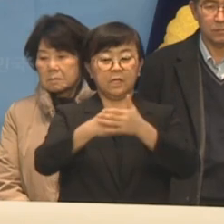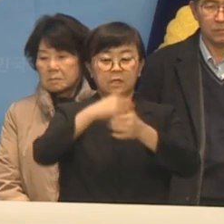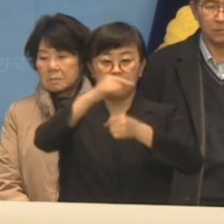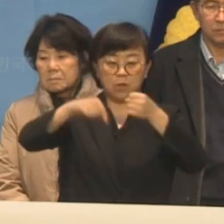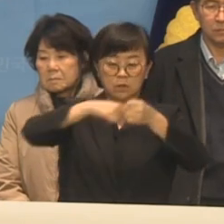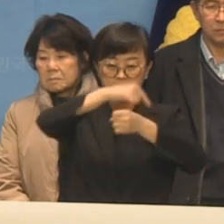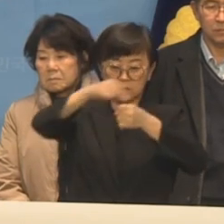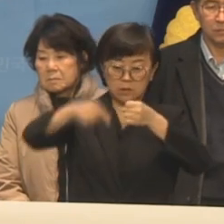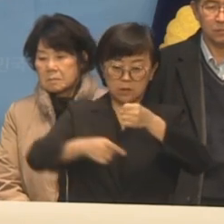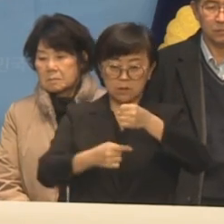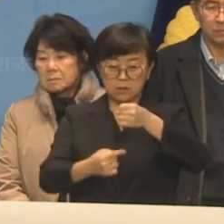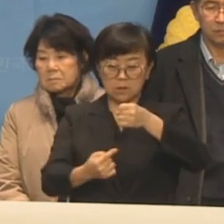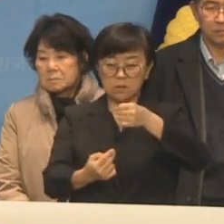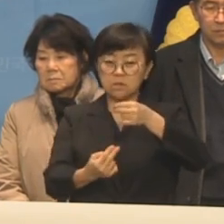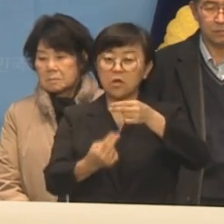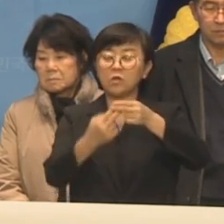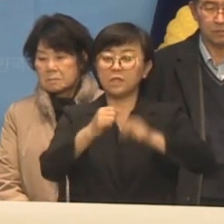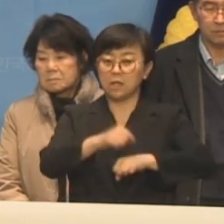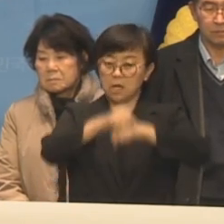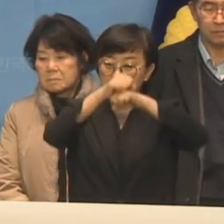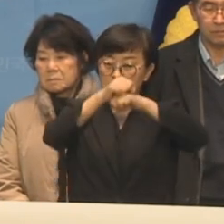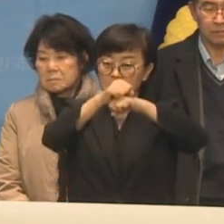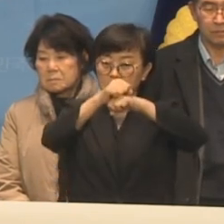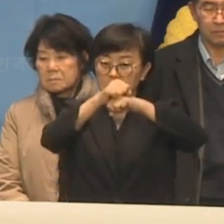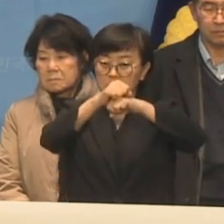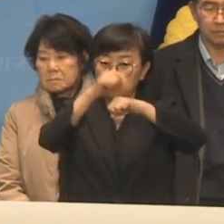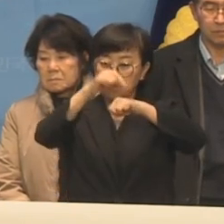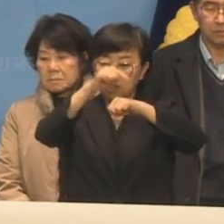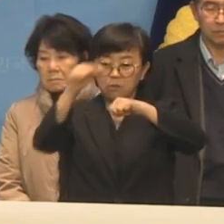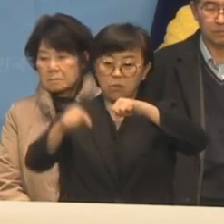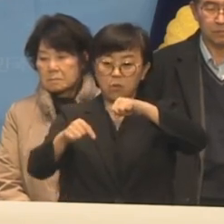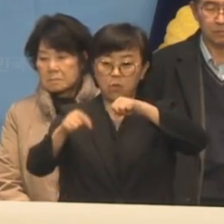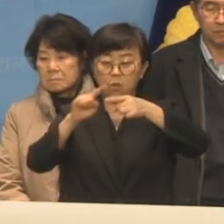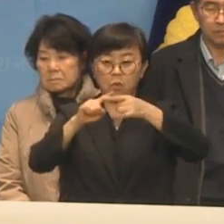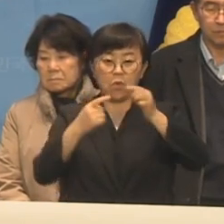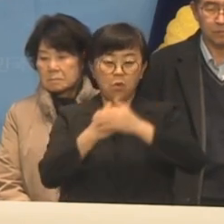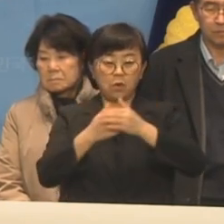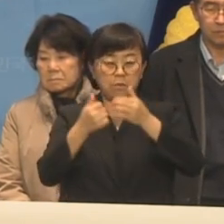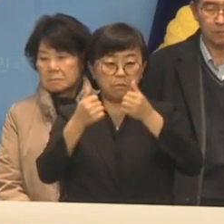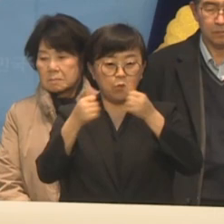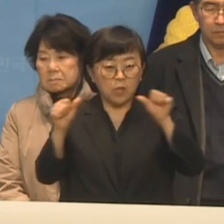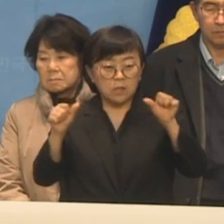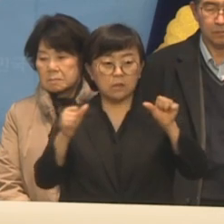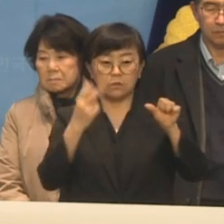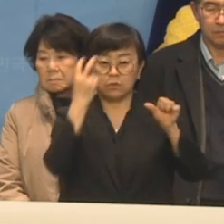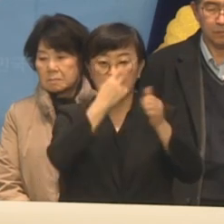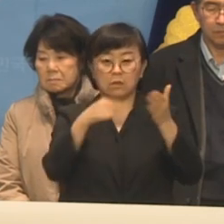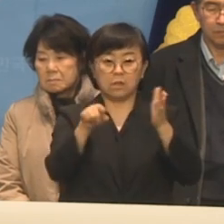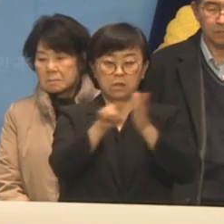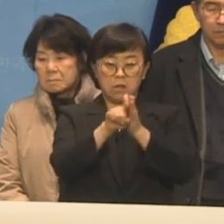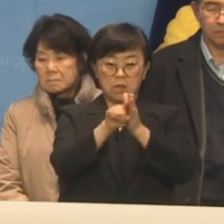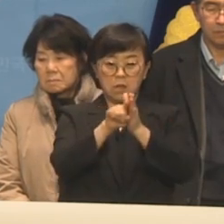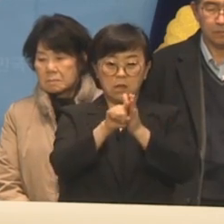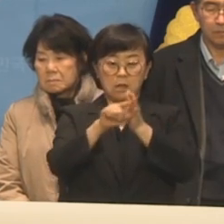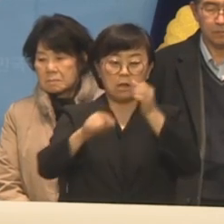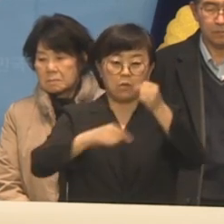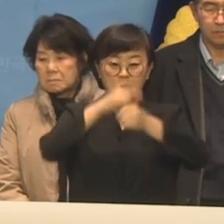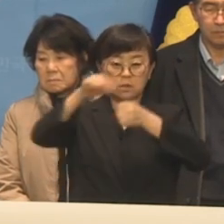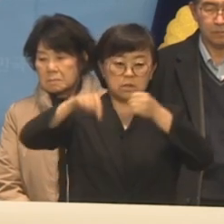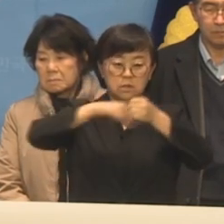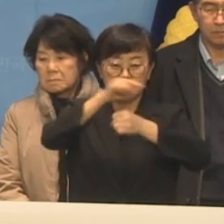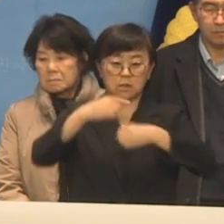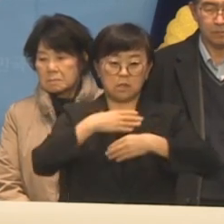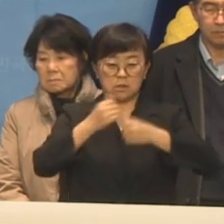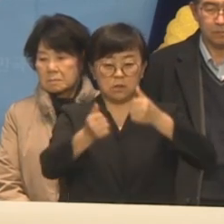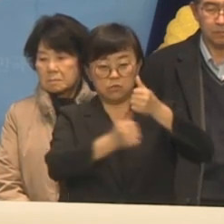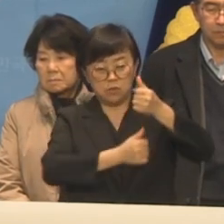월성원전 저장소 차수막 훼손을 조사하기 위해 원자력